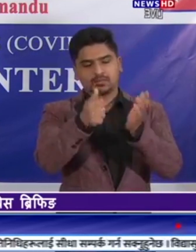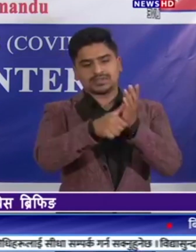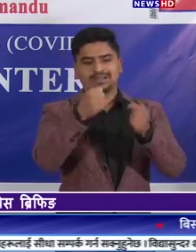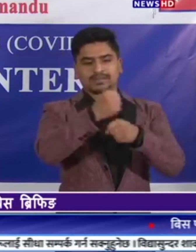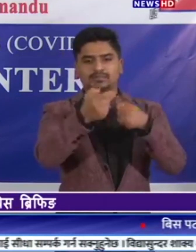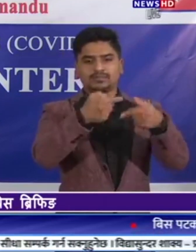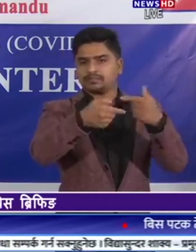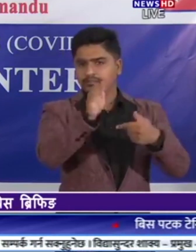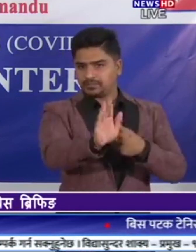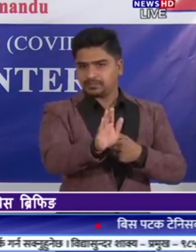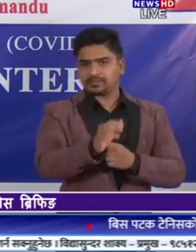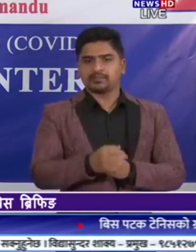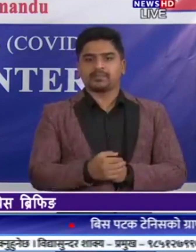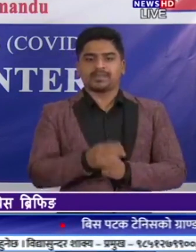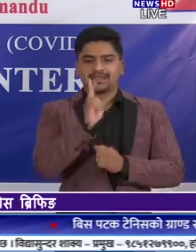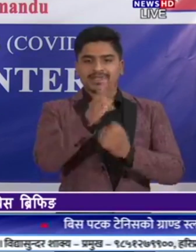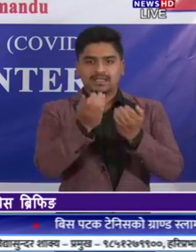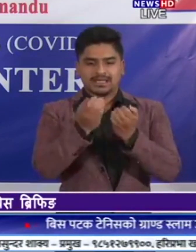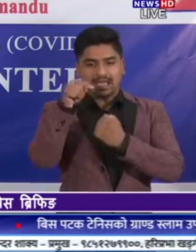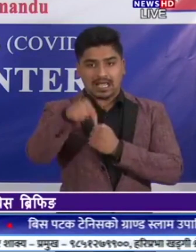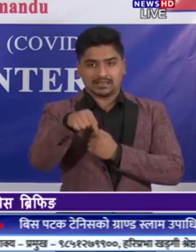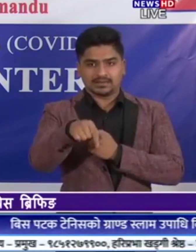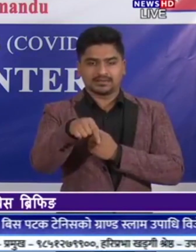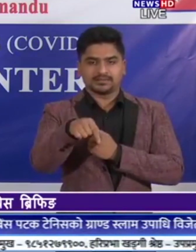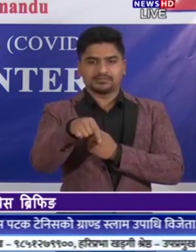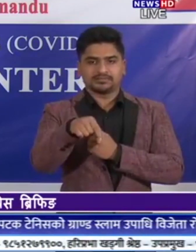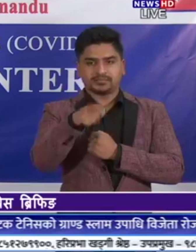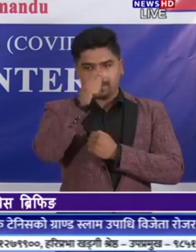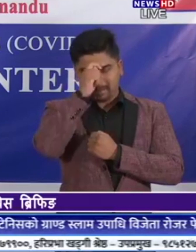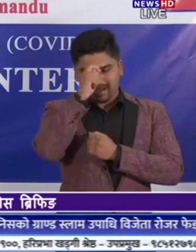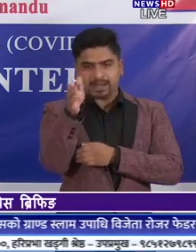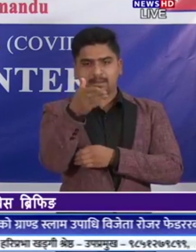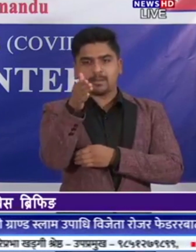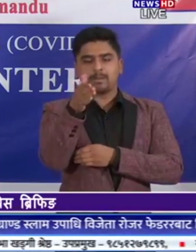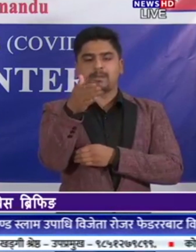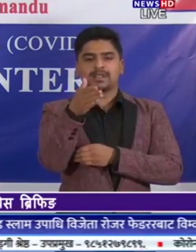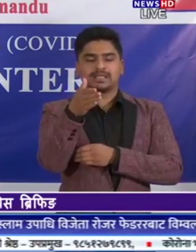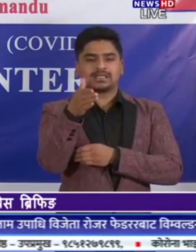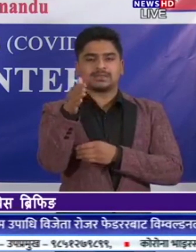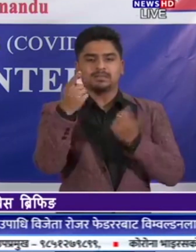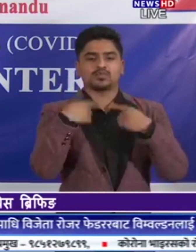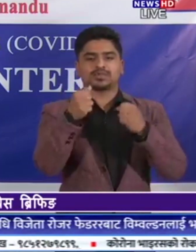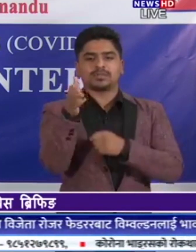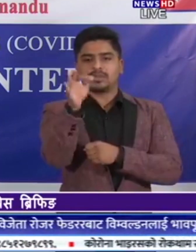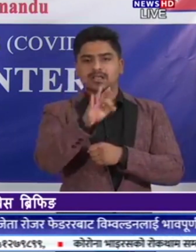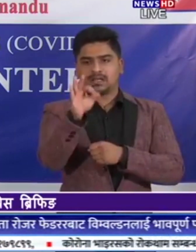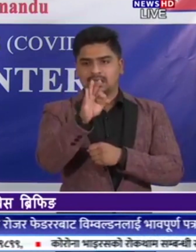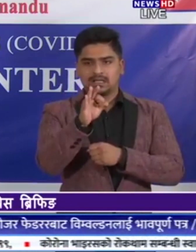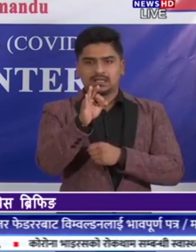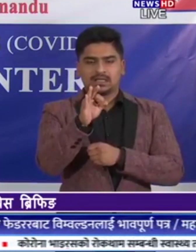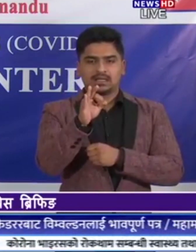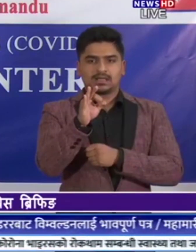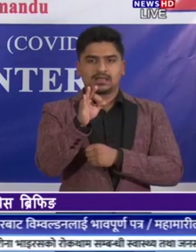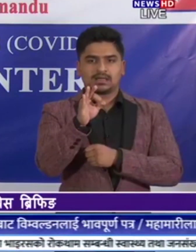स मानने मंत्र जिव स्वास्तिता साजन संगे मंत्रालाय का मंत्र जिव सामक